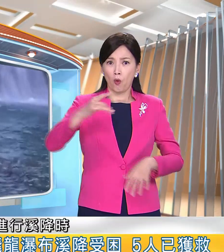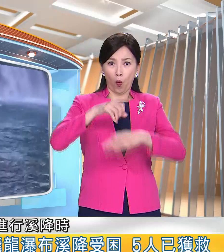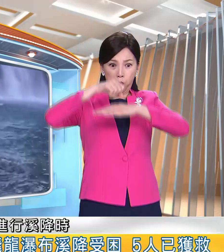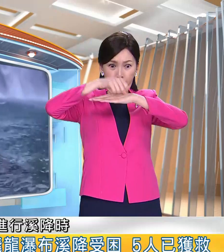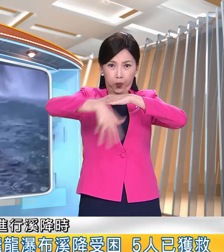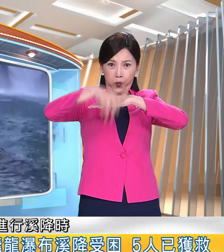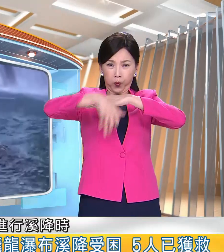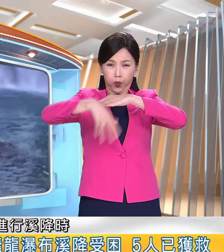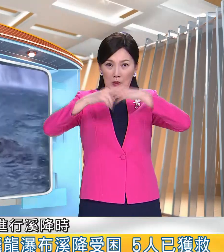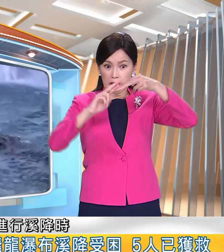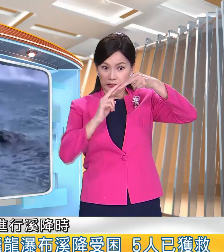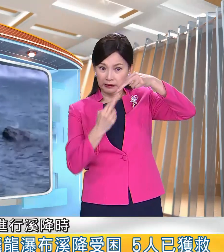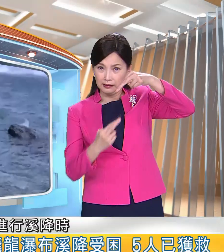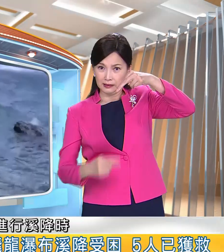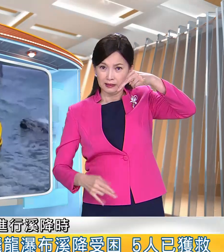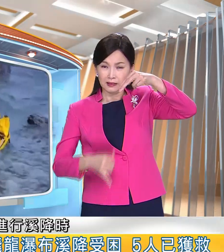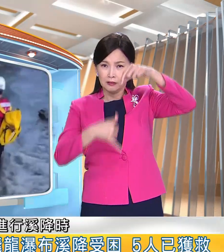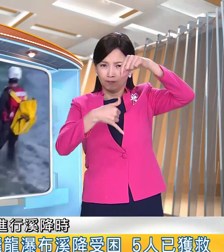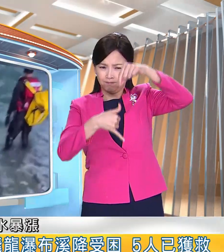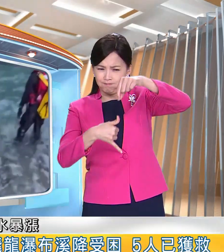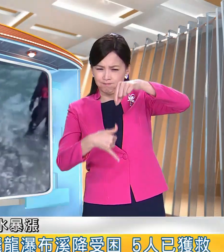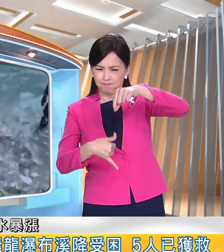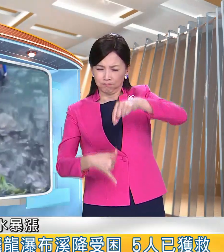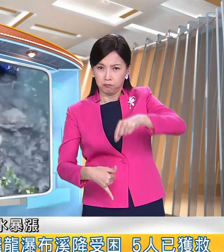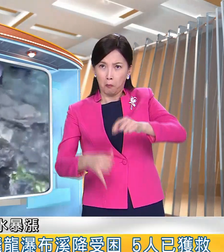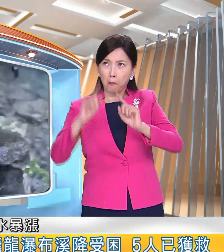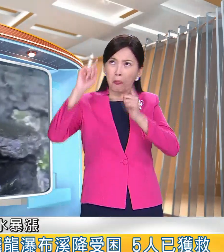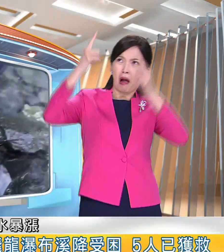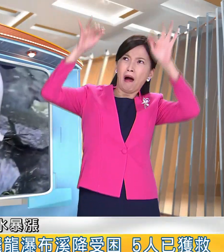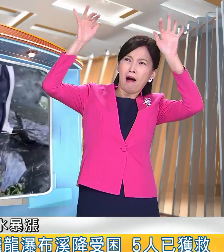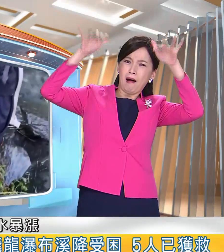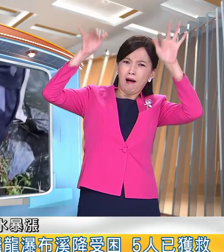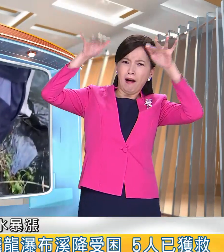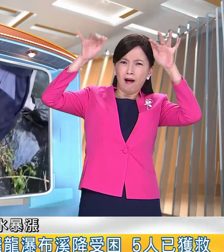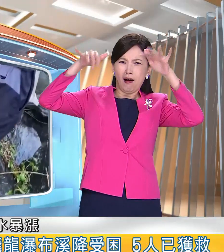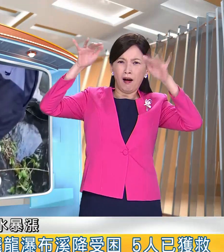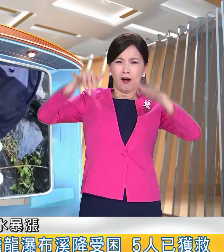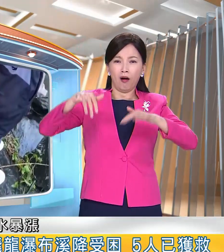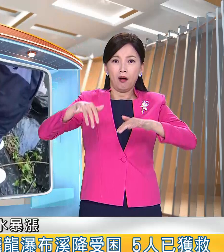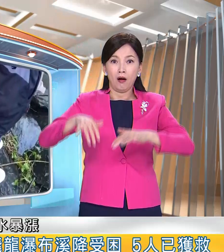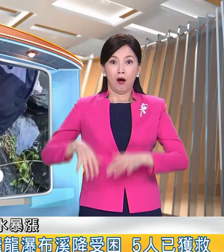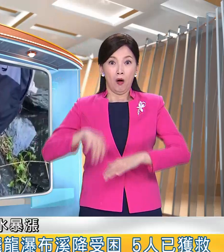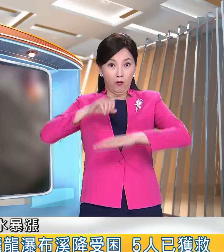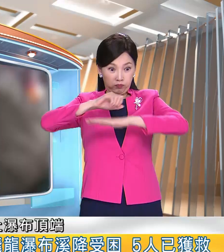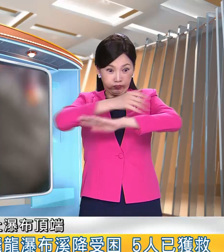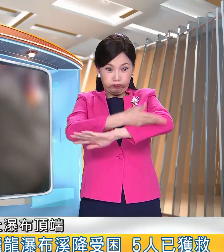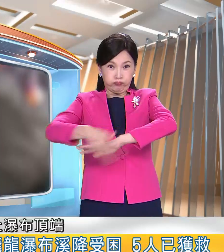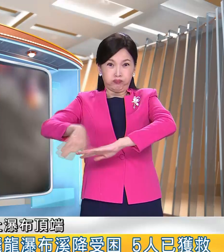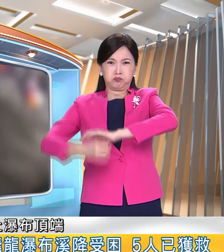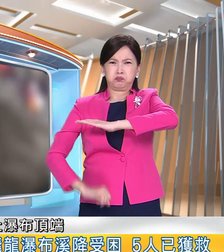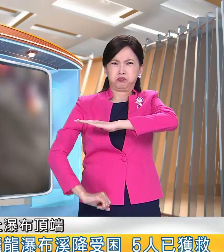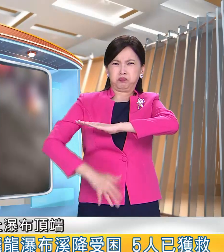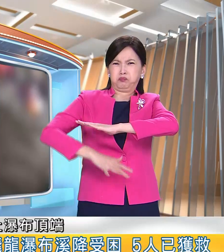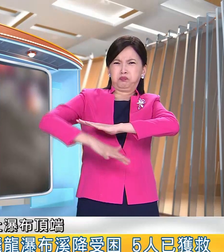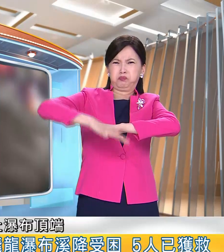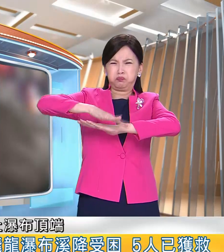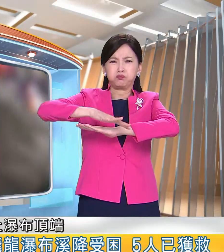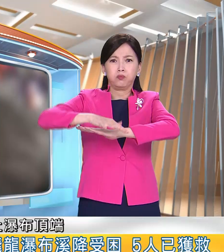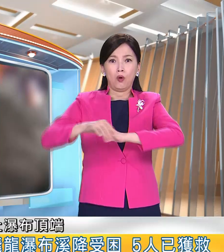进行溪降的时候，遇到了大雨，溪水暴涨，而其中5人爬上